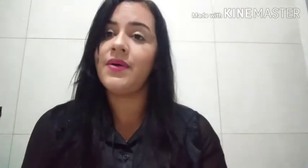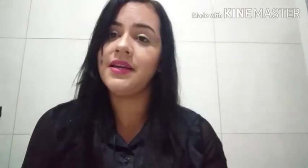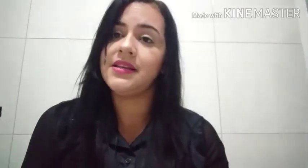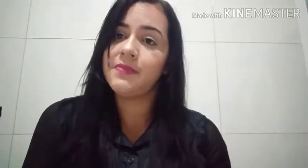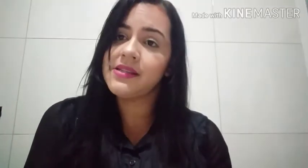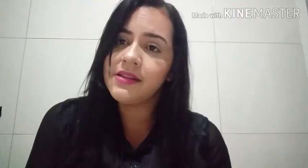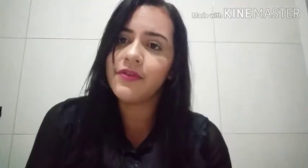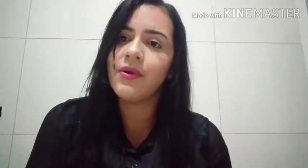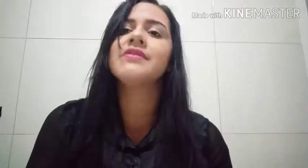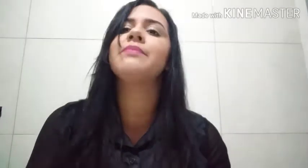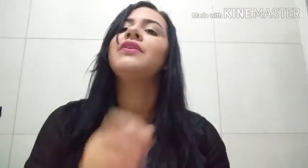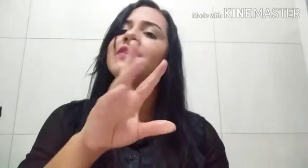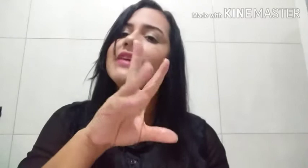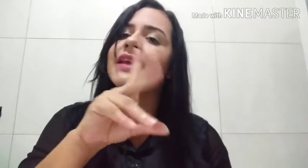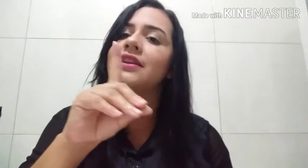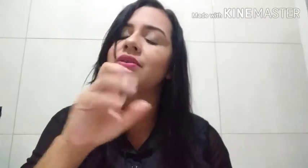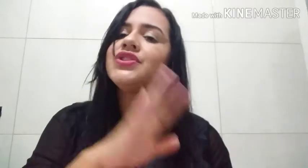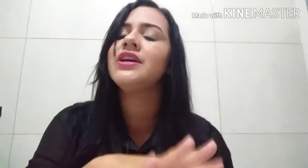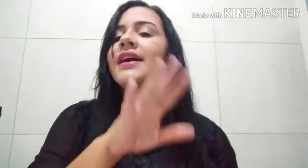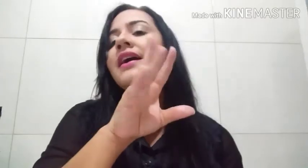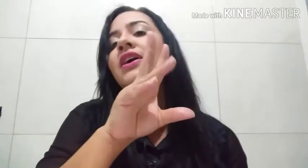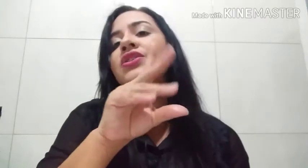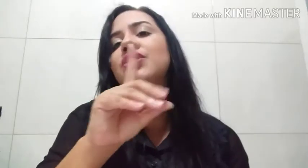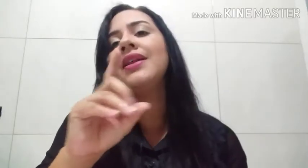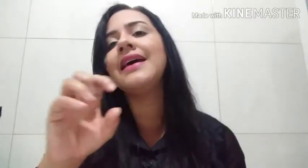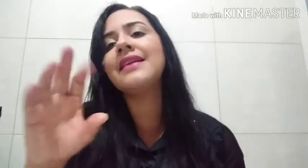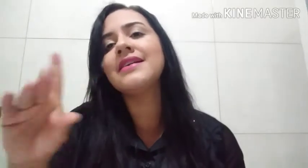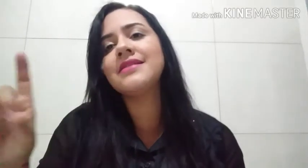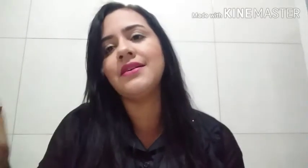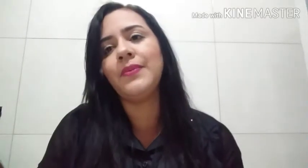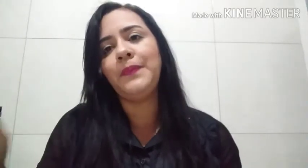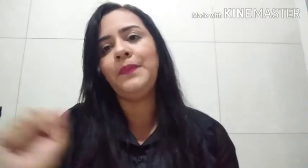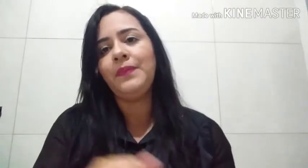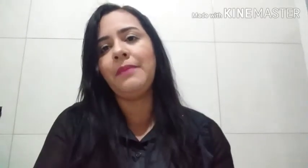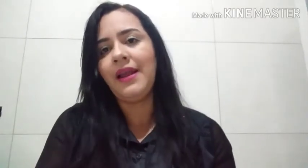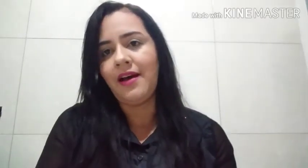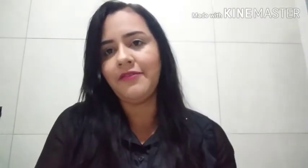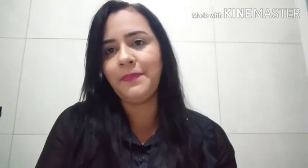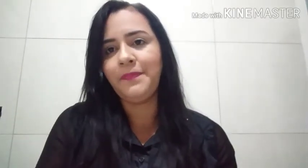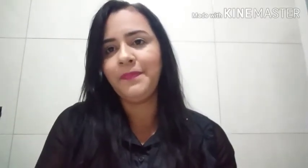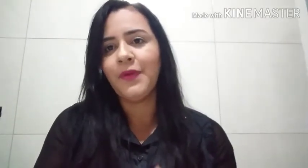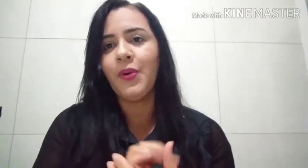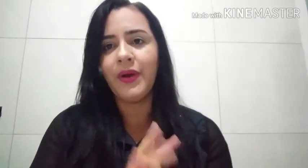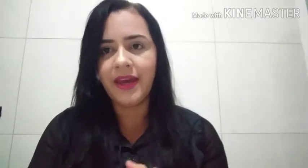ainda específico. Aí você pode fazer a datilologia, que é a soletração da palavra, ok?